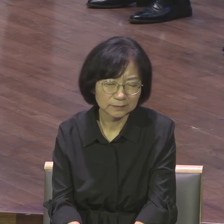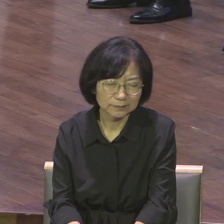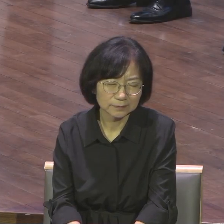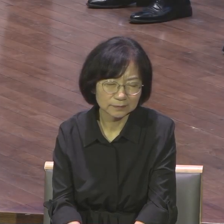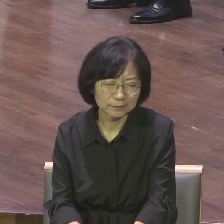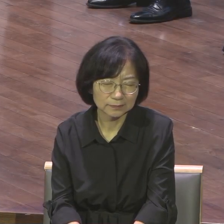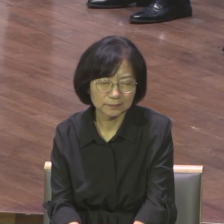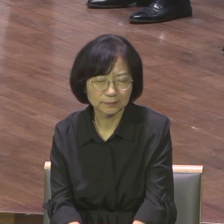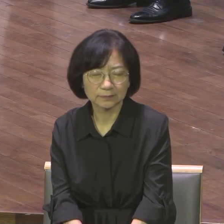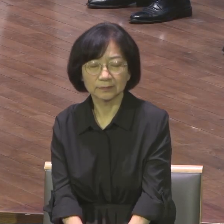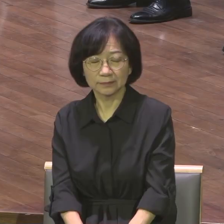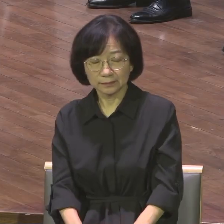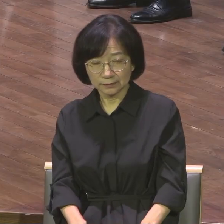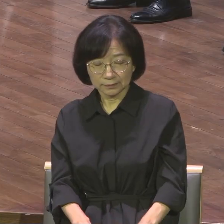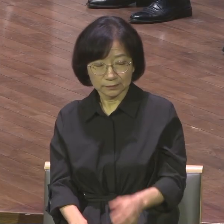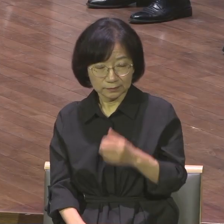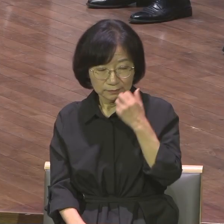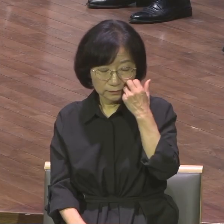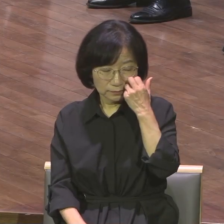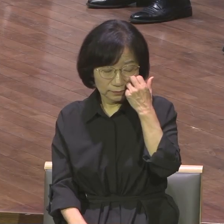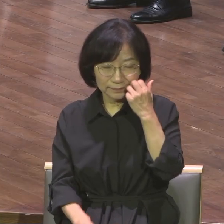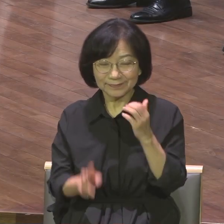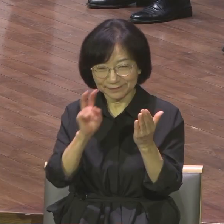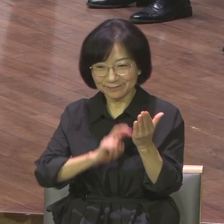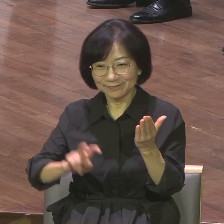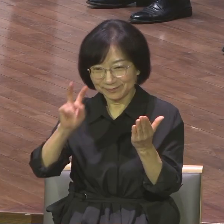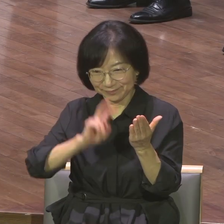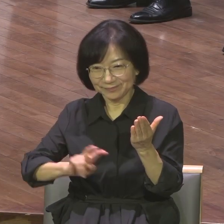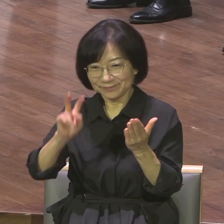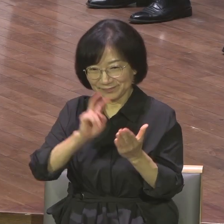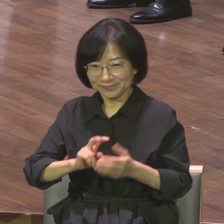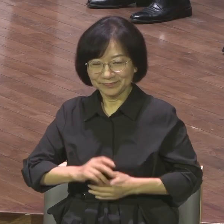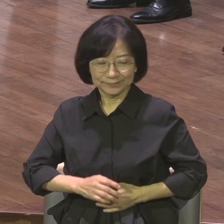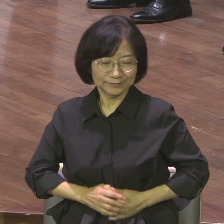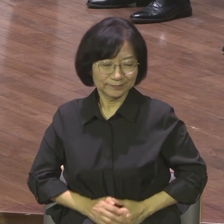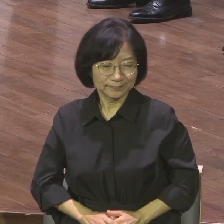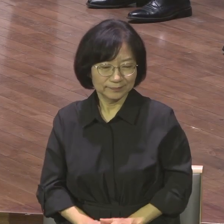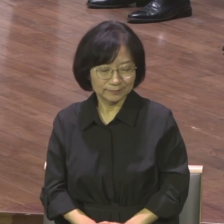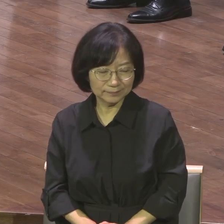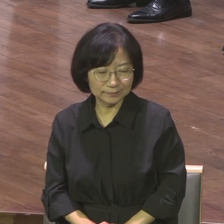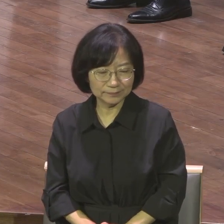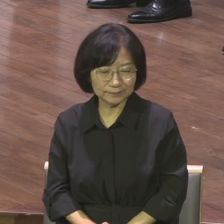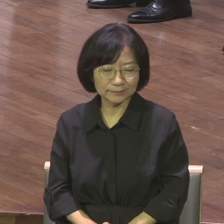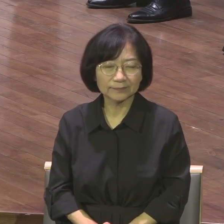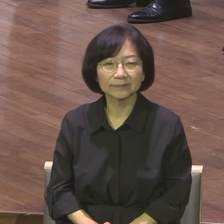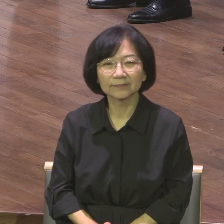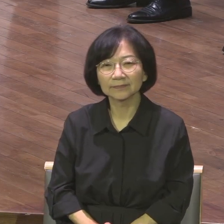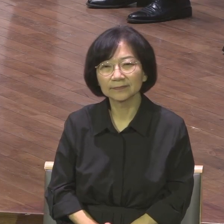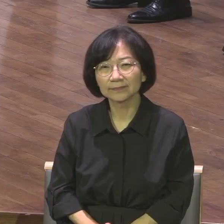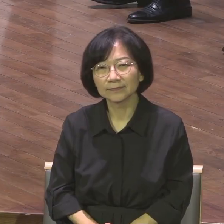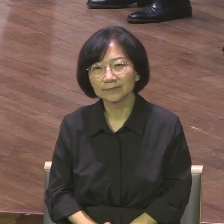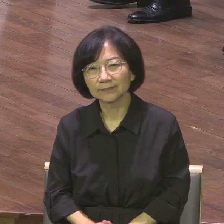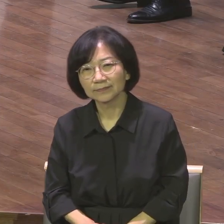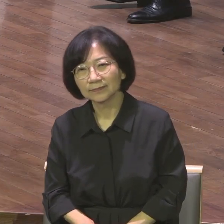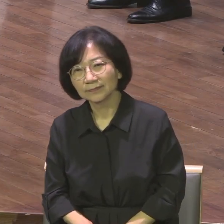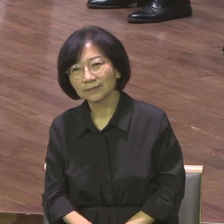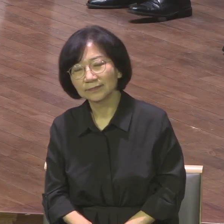우리 309장 목마른 내 영혼 이 찬양 힘차게 부르겠습니다.